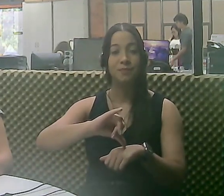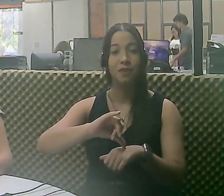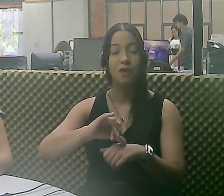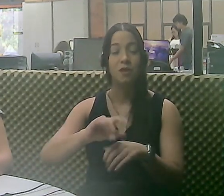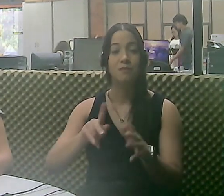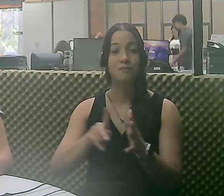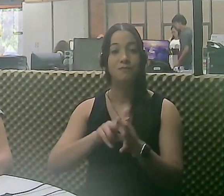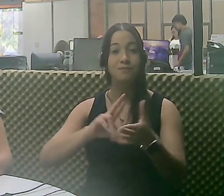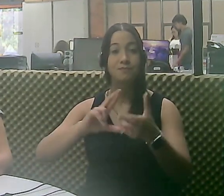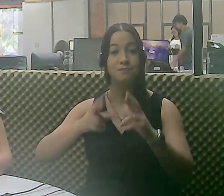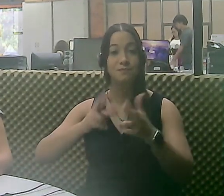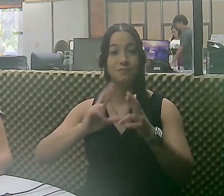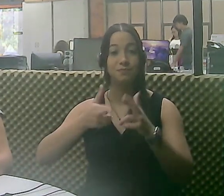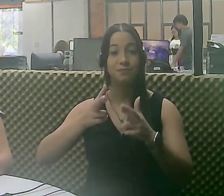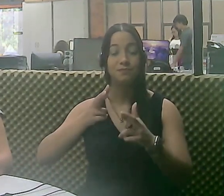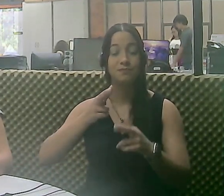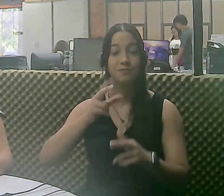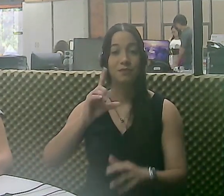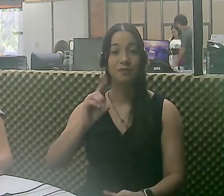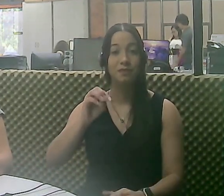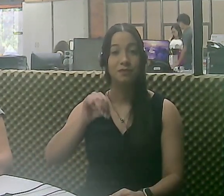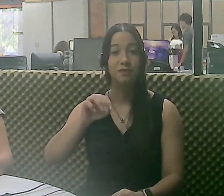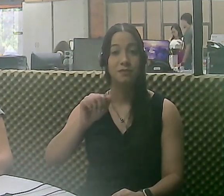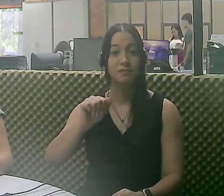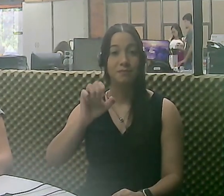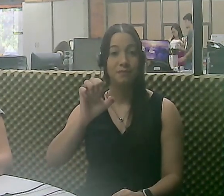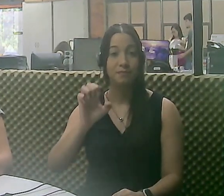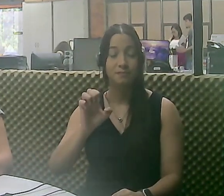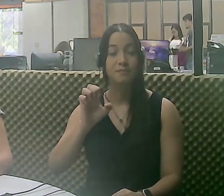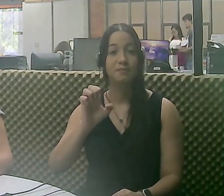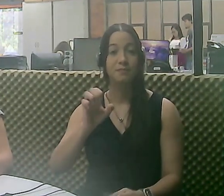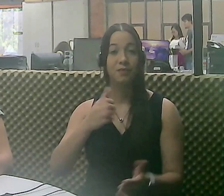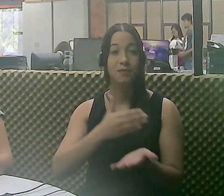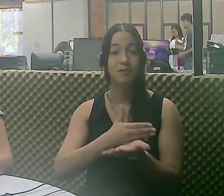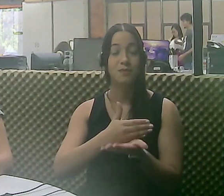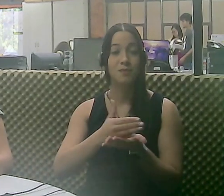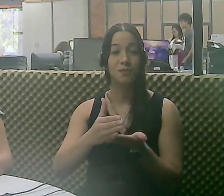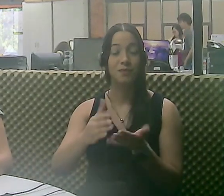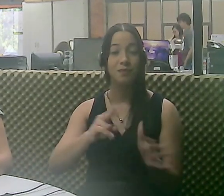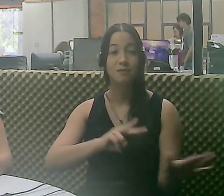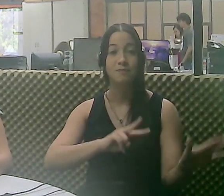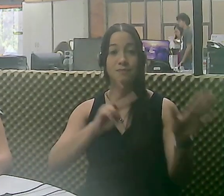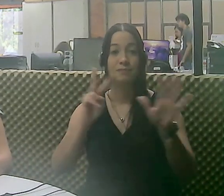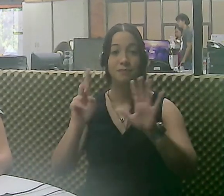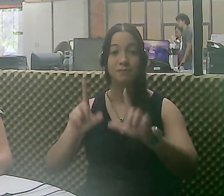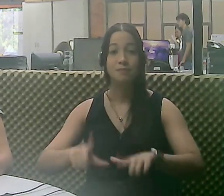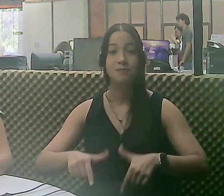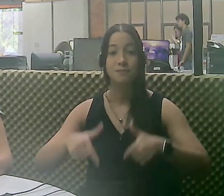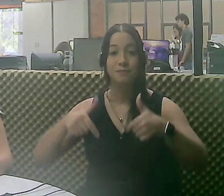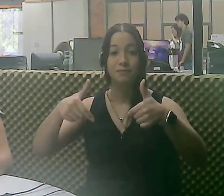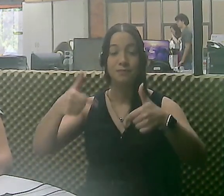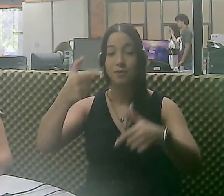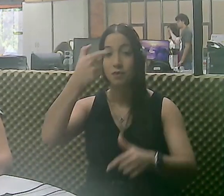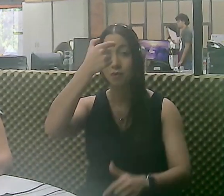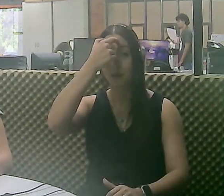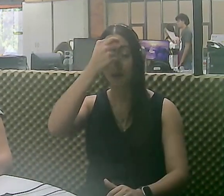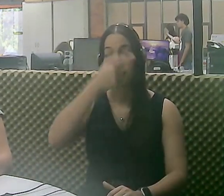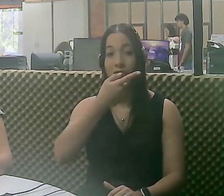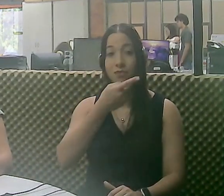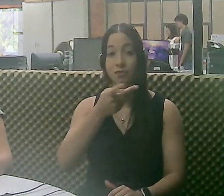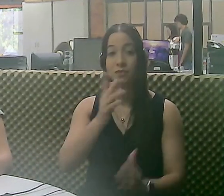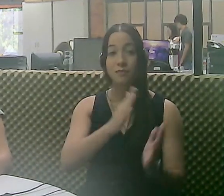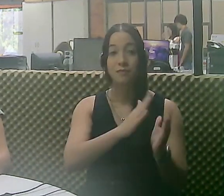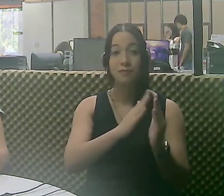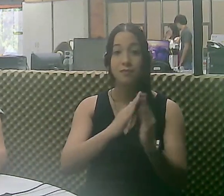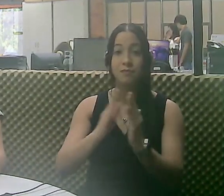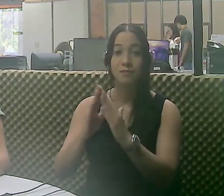do Departamento Municipal de Água e Esgoto, DEMAI, iniciou nesta semana uma ação de conscientização porta a porta no